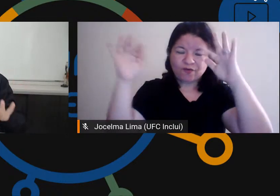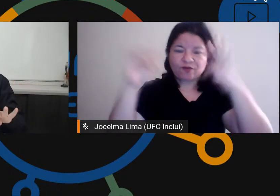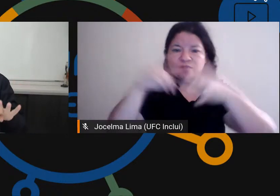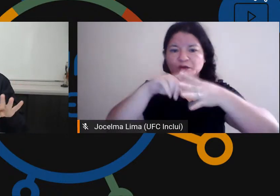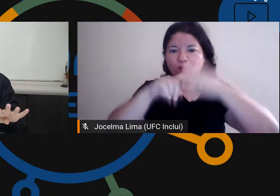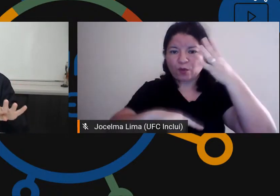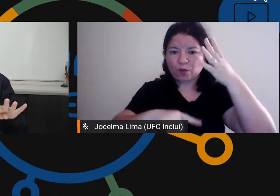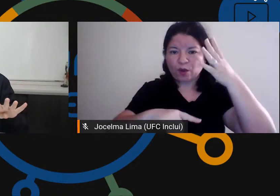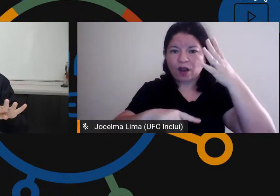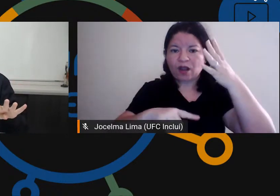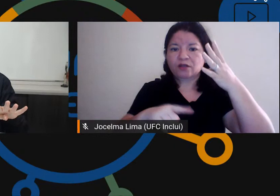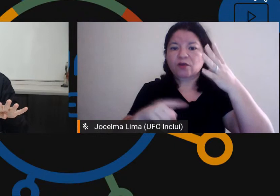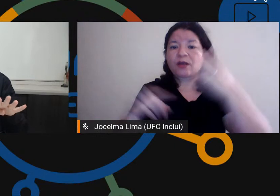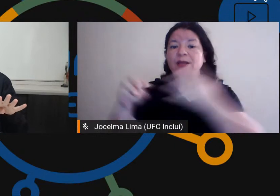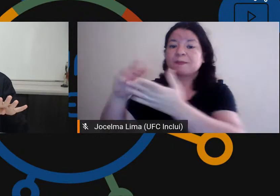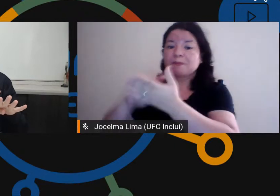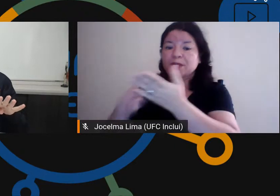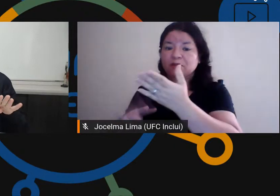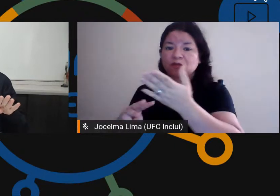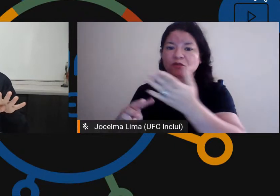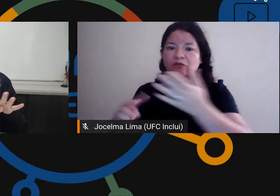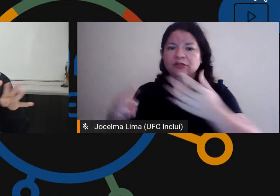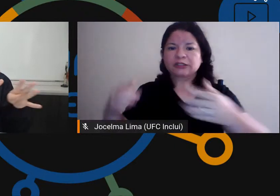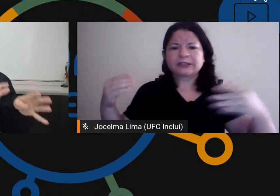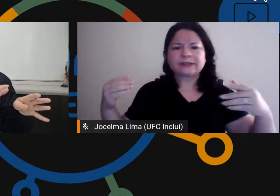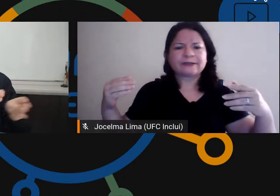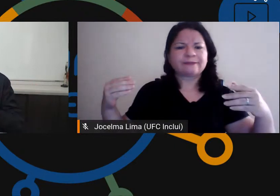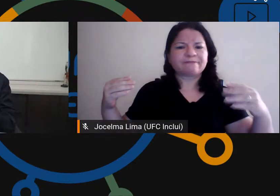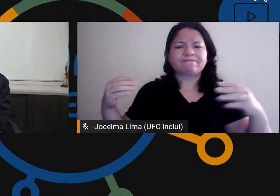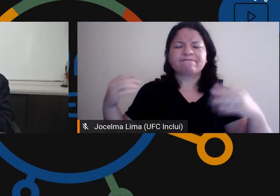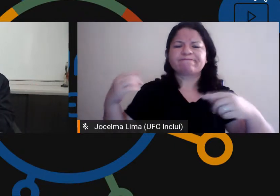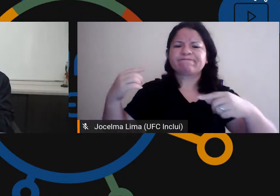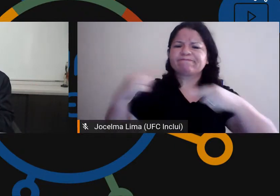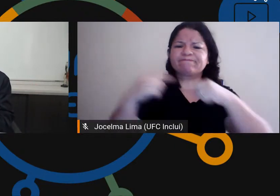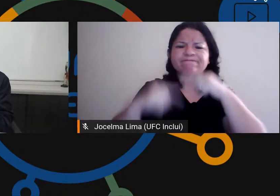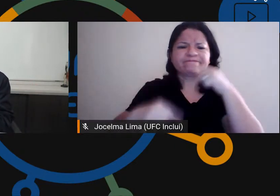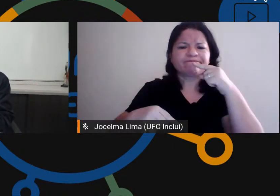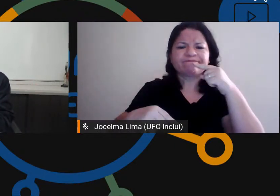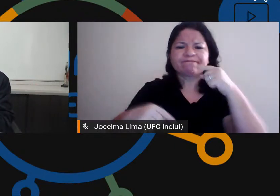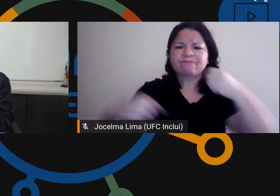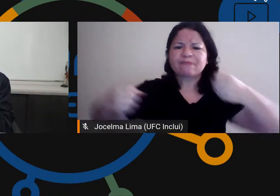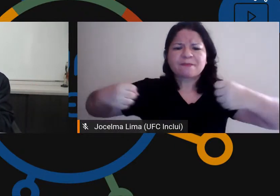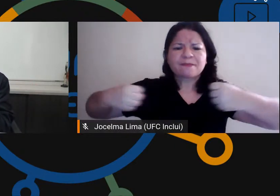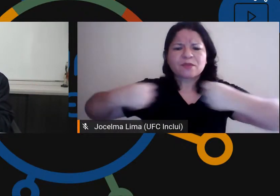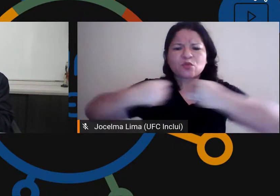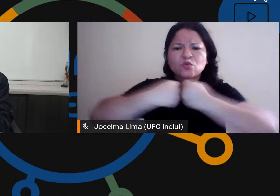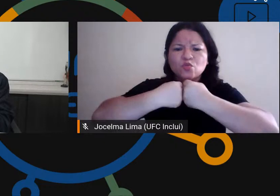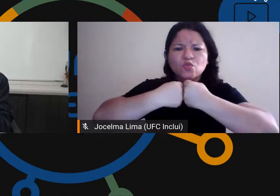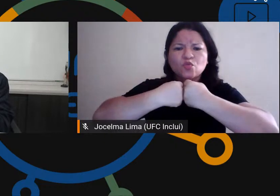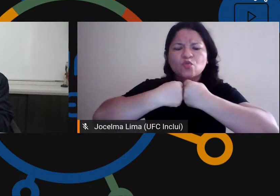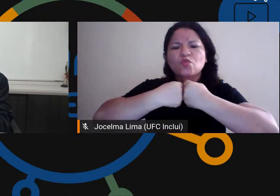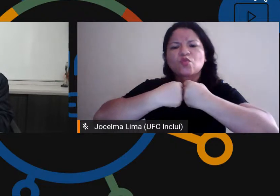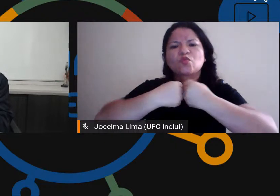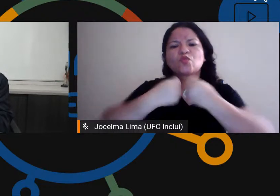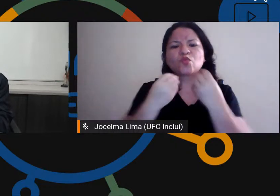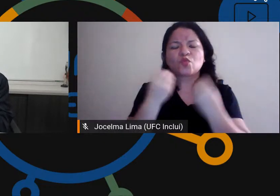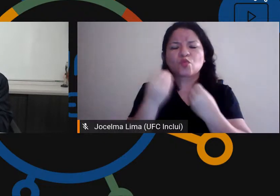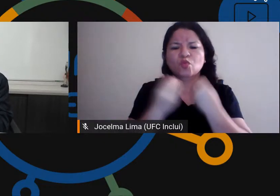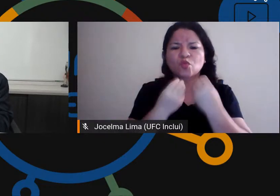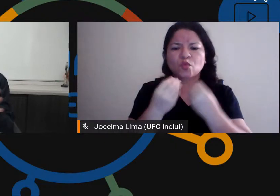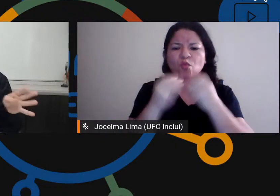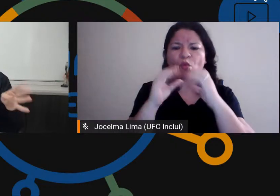e metodologia, se houver conflito disso com preceito de filosofia, de